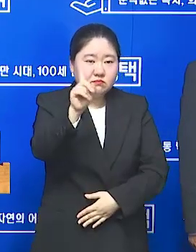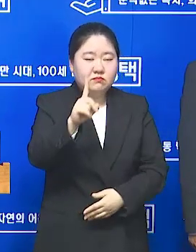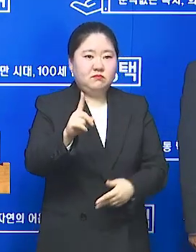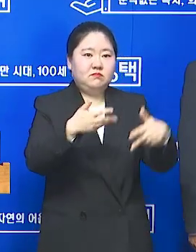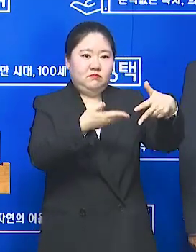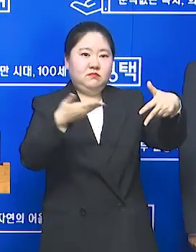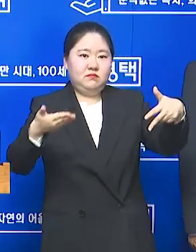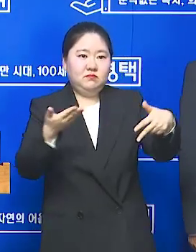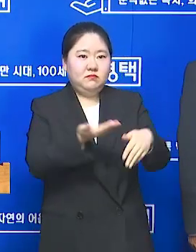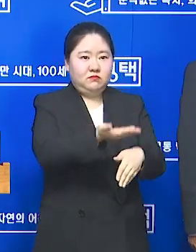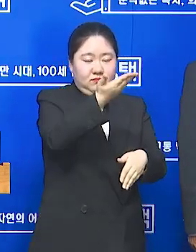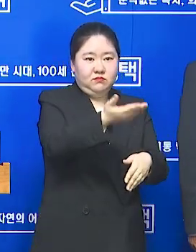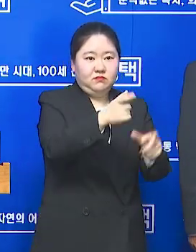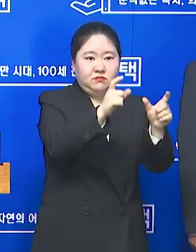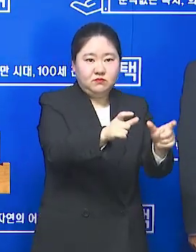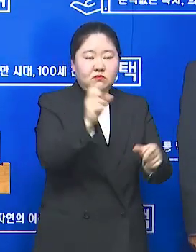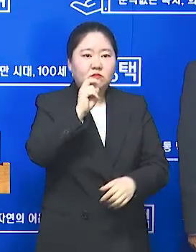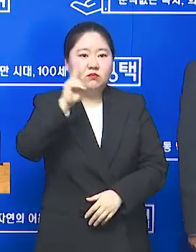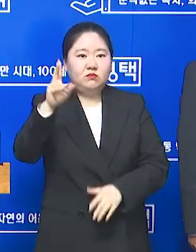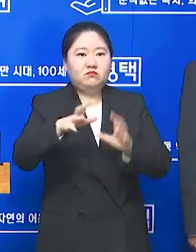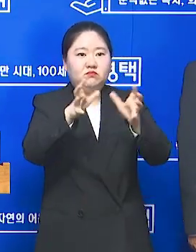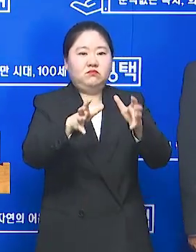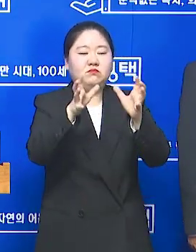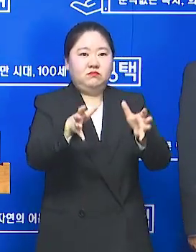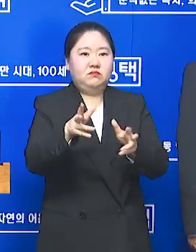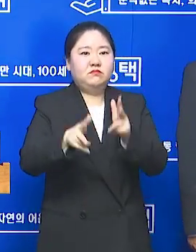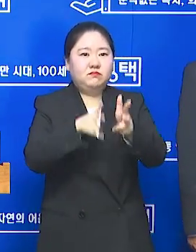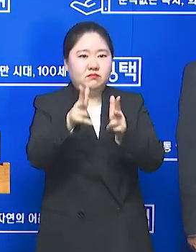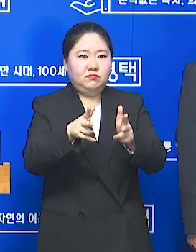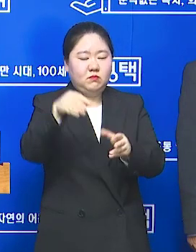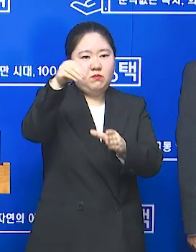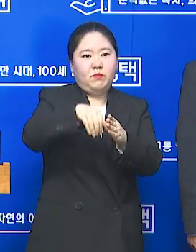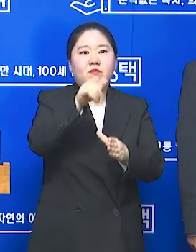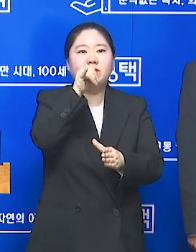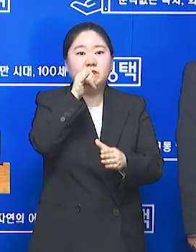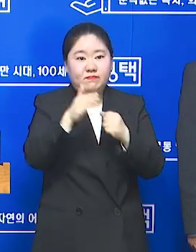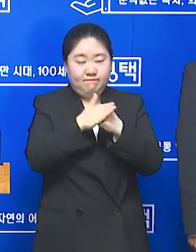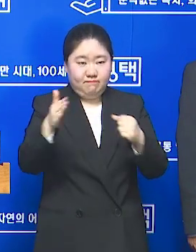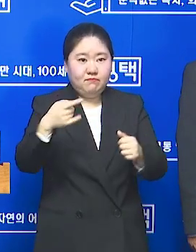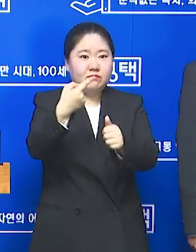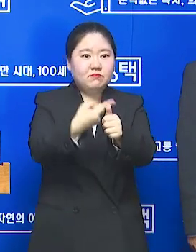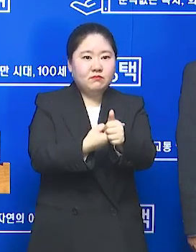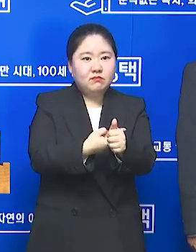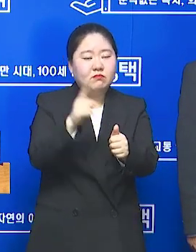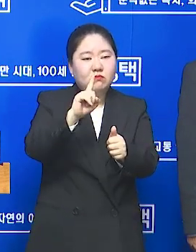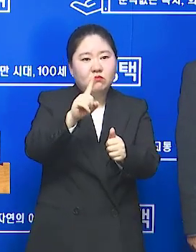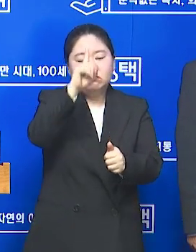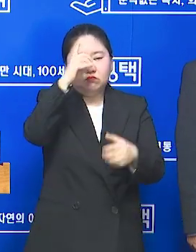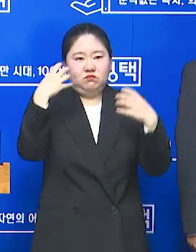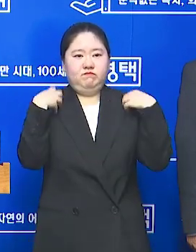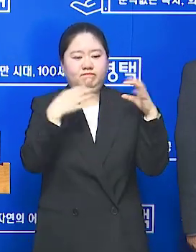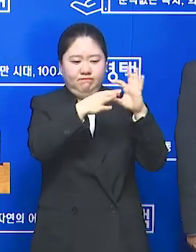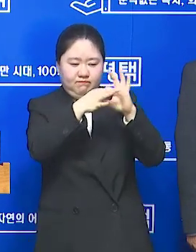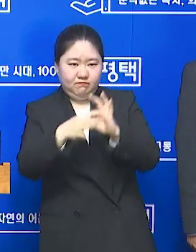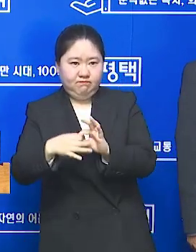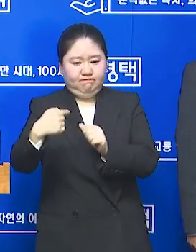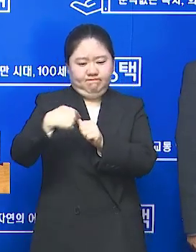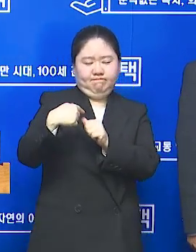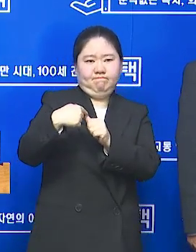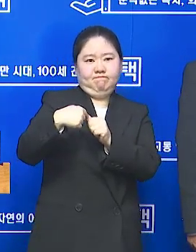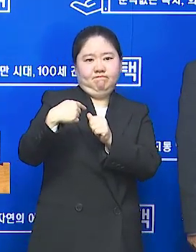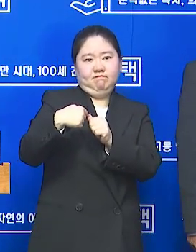상류 지역이 용인 국가산단의 일부 포함되었기 때문에 그동안 정부가 지속적으로 우리